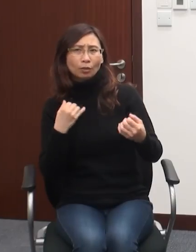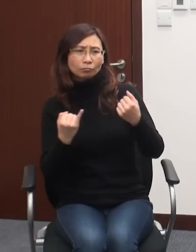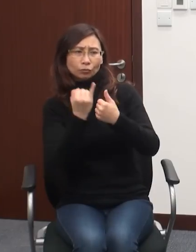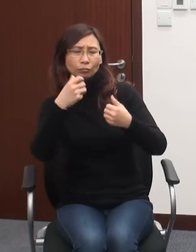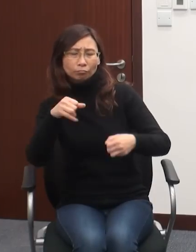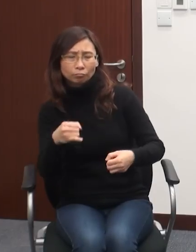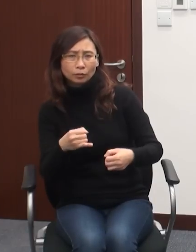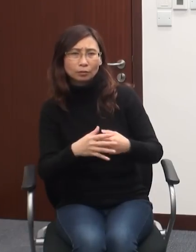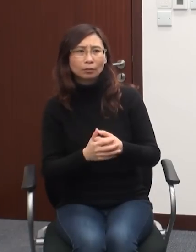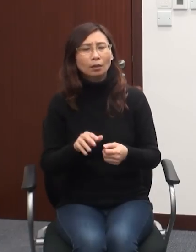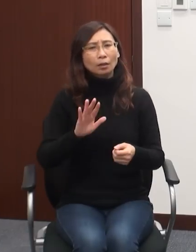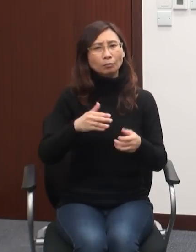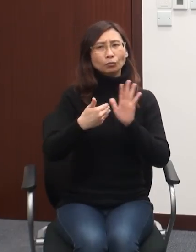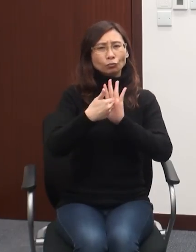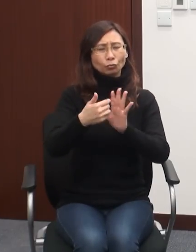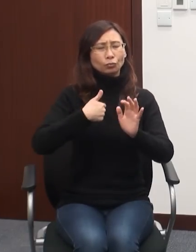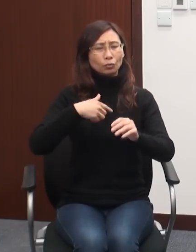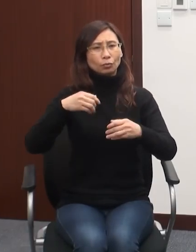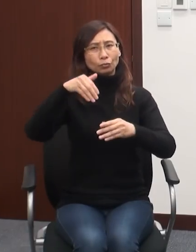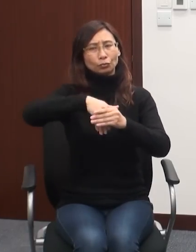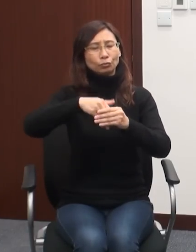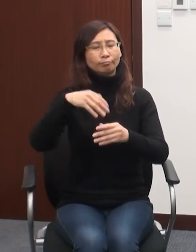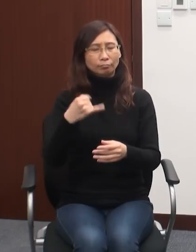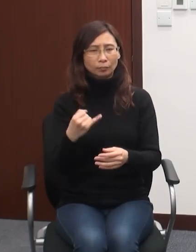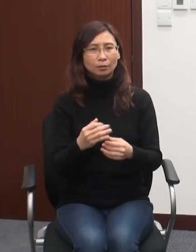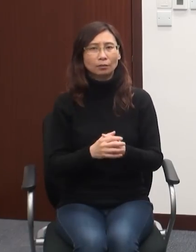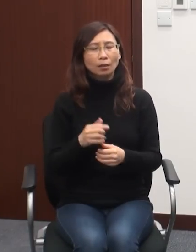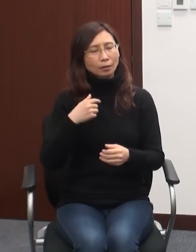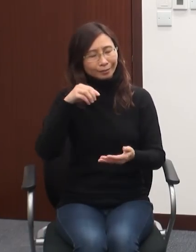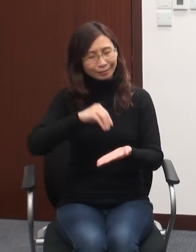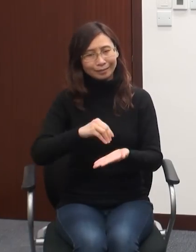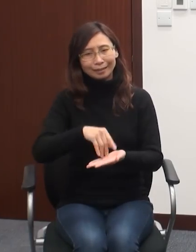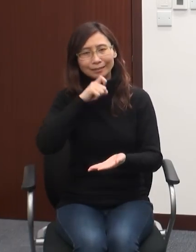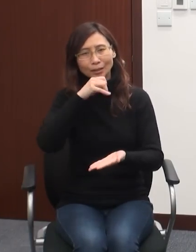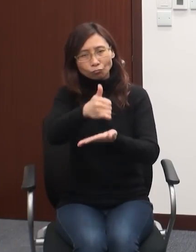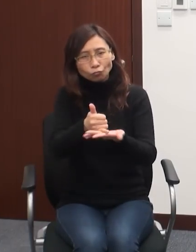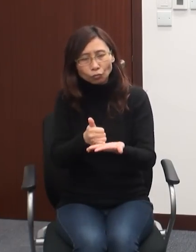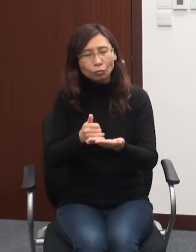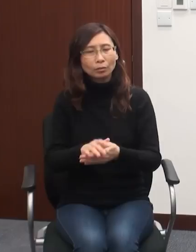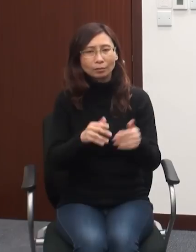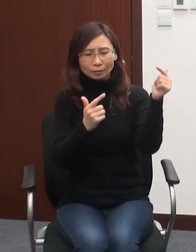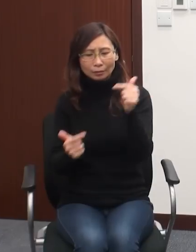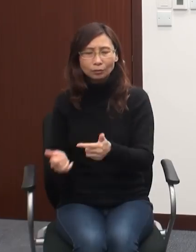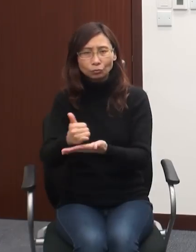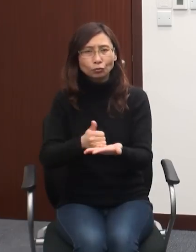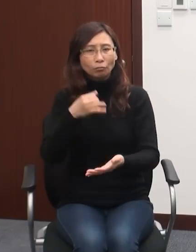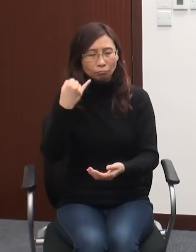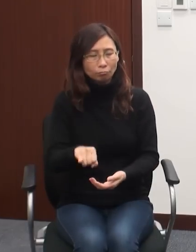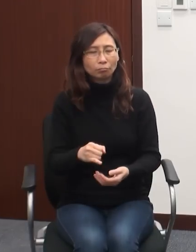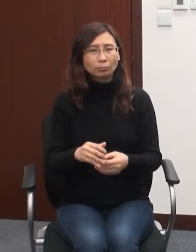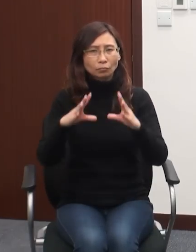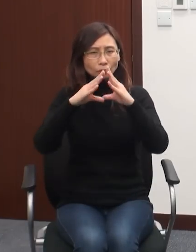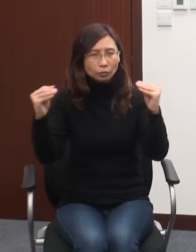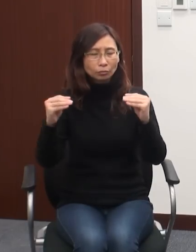可以選，不過你唔好阻住我選。其實已經係一個 concession， 即係個讓步嚟嘅。如果再讓落就冇噶啦，係咪？再讓落咗就